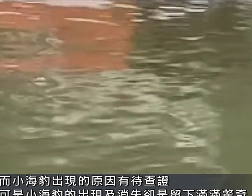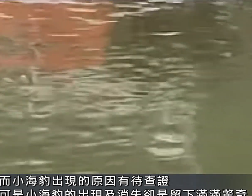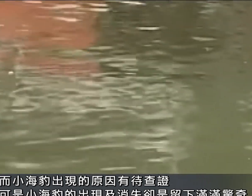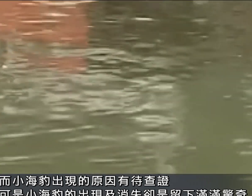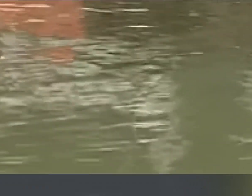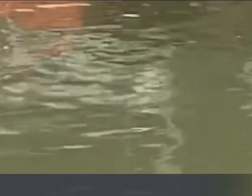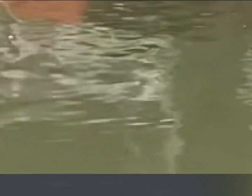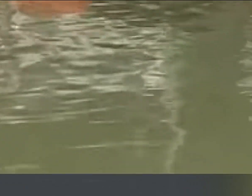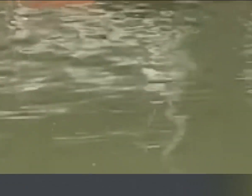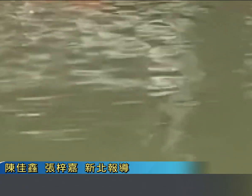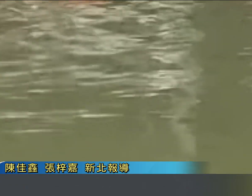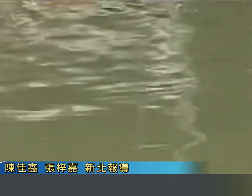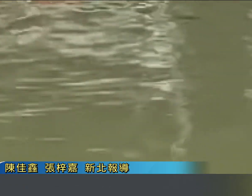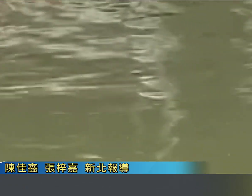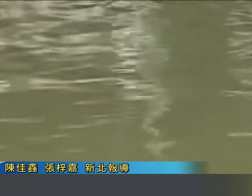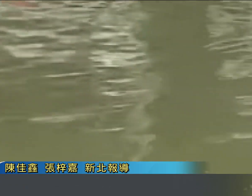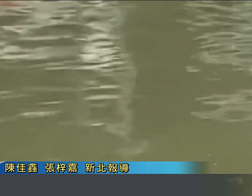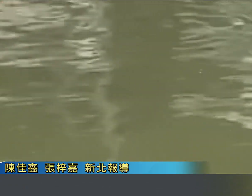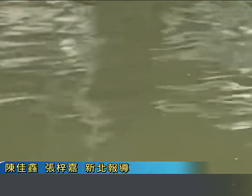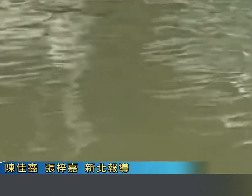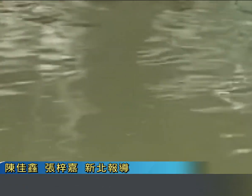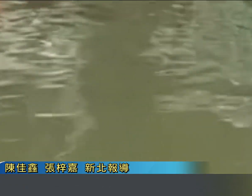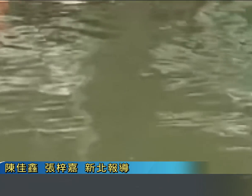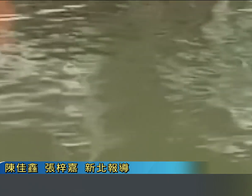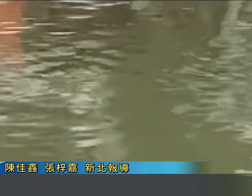奇。记者陈嘉欣、张子佳新北市报道。